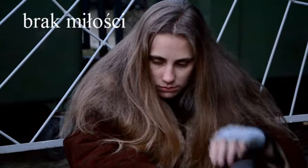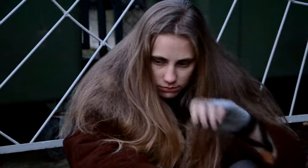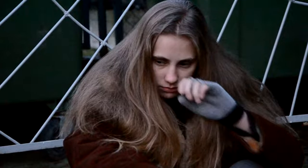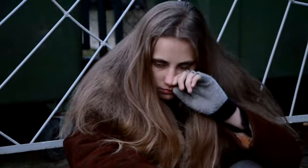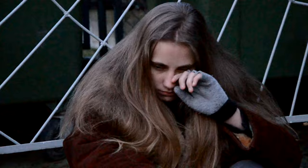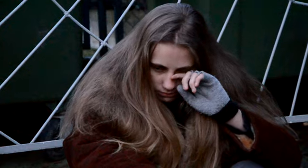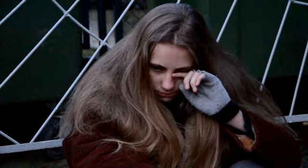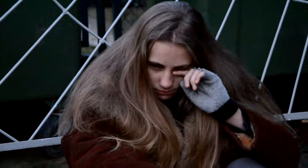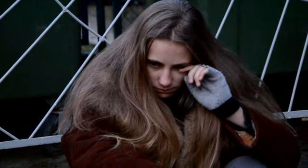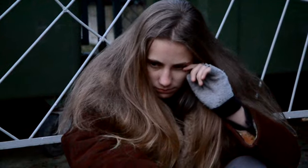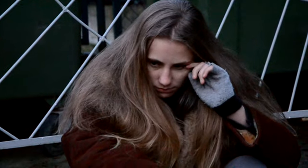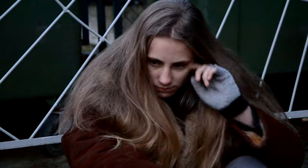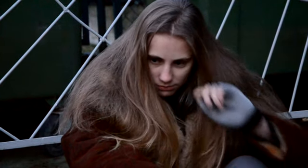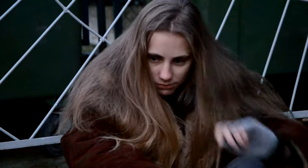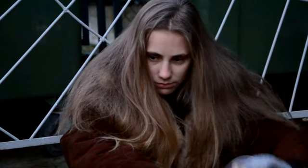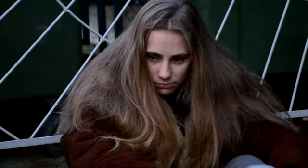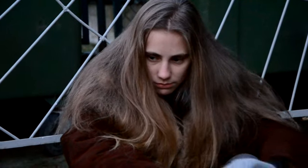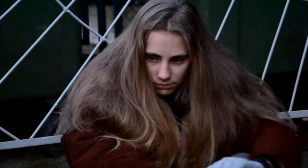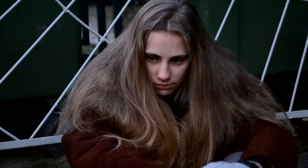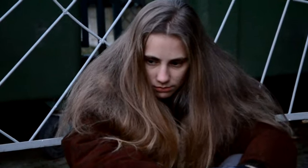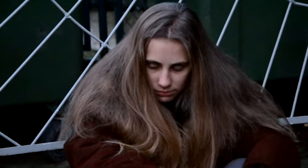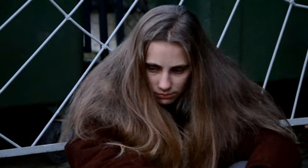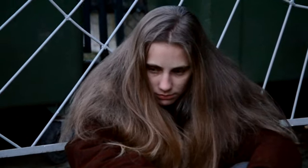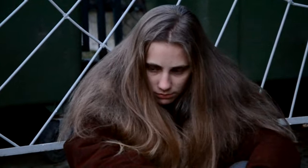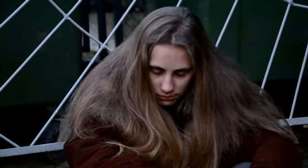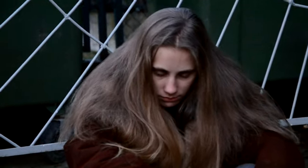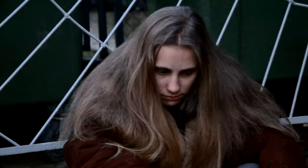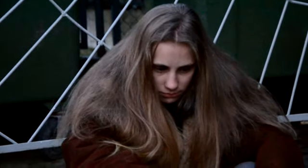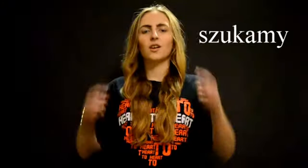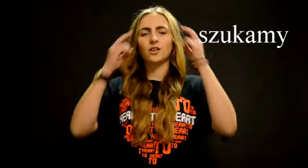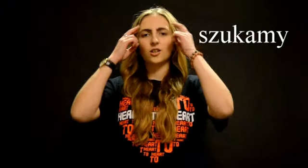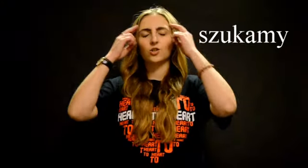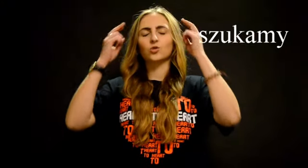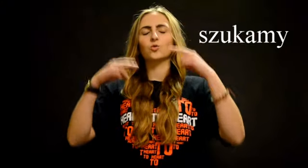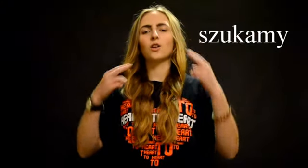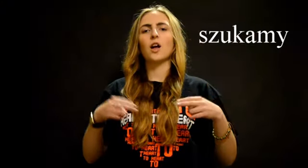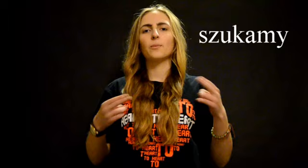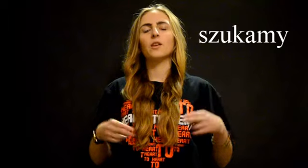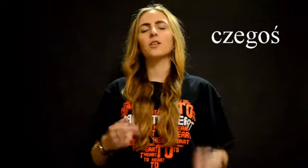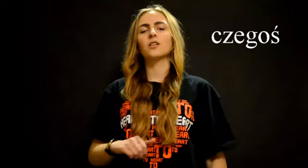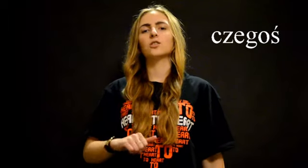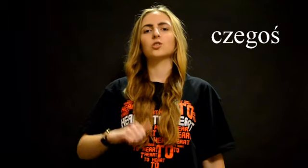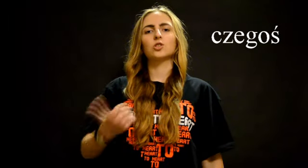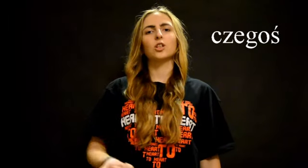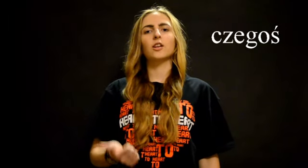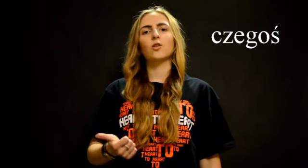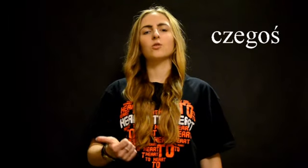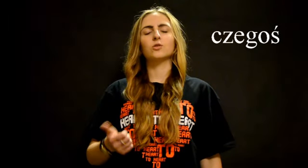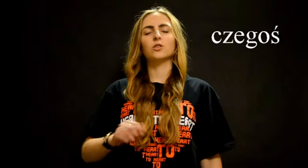powstać, chcesz pospać. Jak wodospad podmywa grunt. Myśl, że kiedy byłeś mały, mogłeś dosięgnąć chmur. Tak za nic kochać i